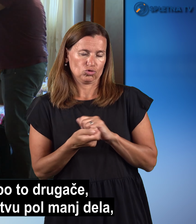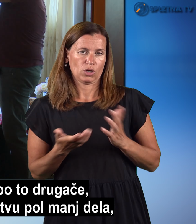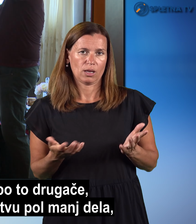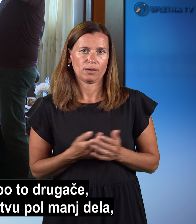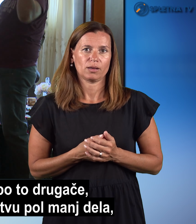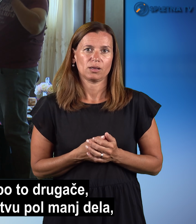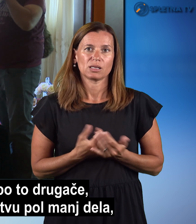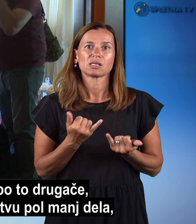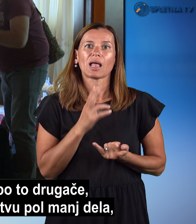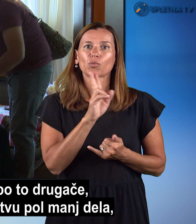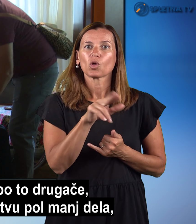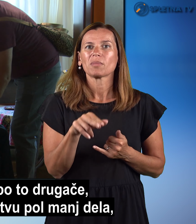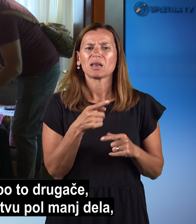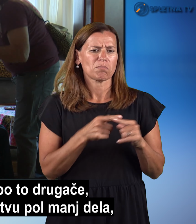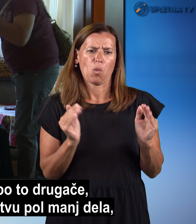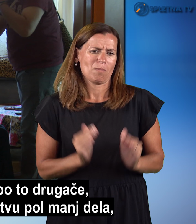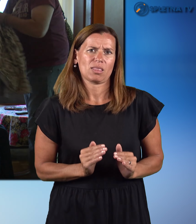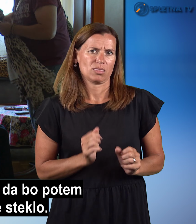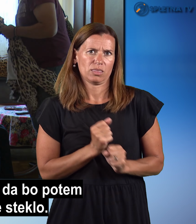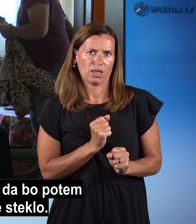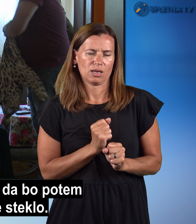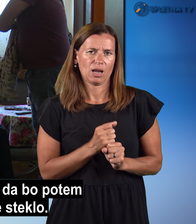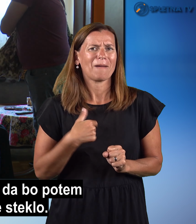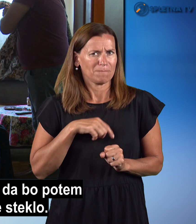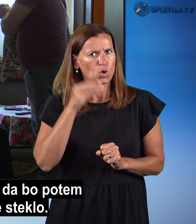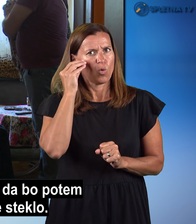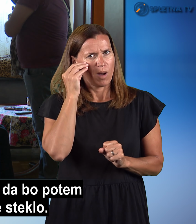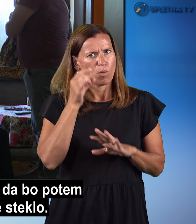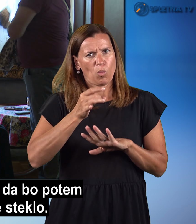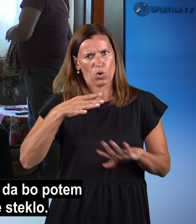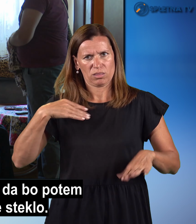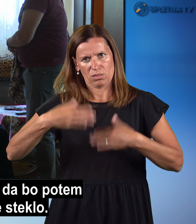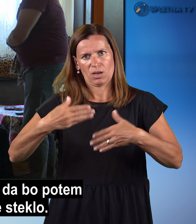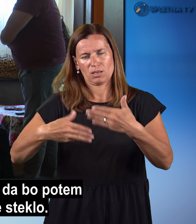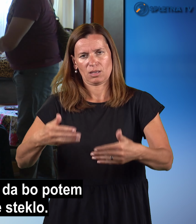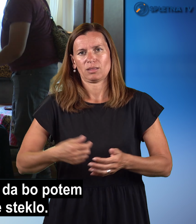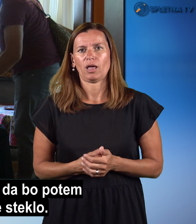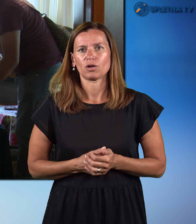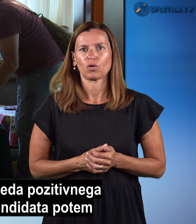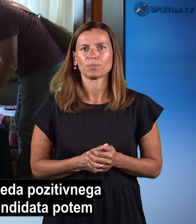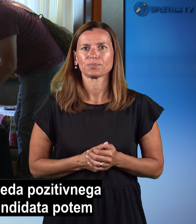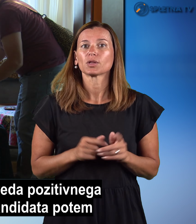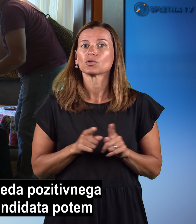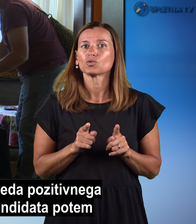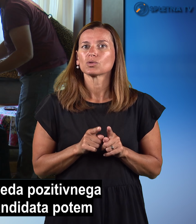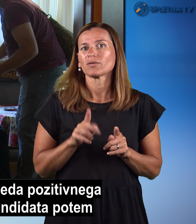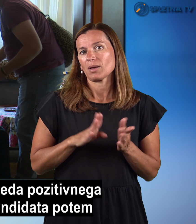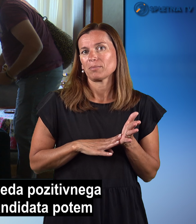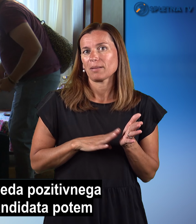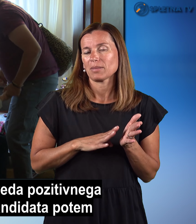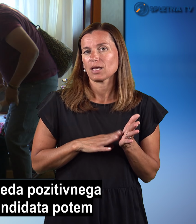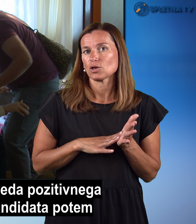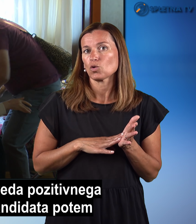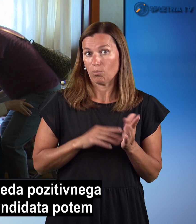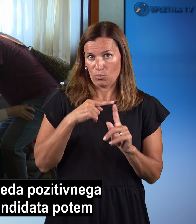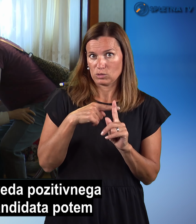bistvu pol manj dela, tako da upamo, da bo potem tole hitreje steklo. Tudi v primeru